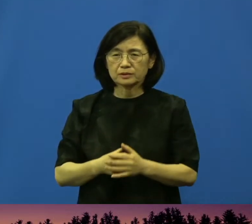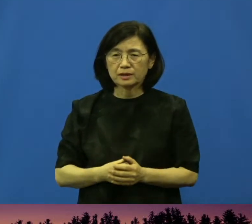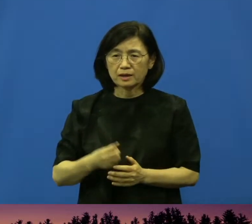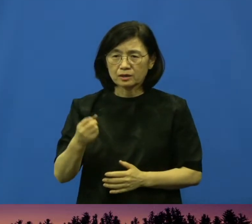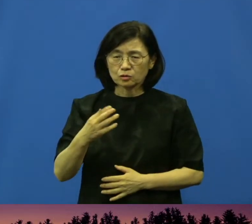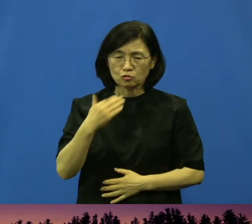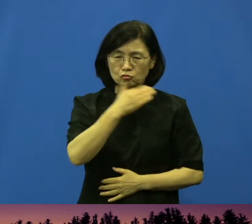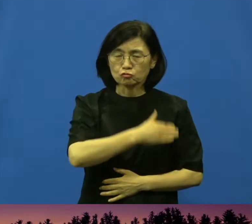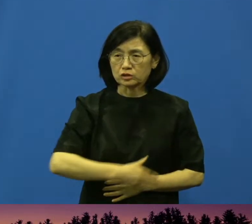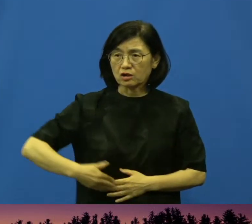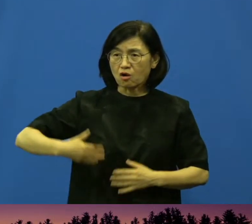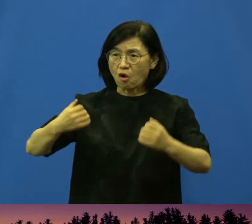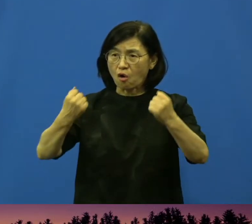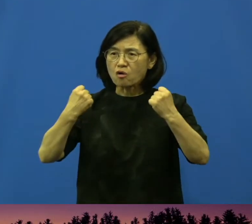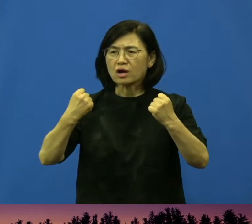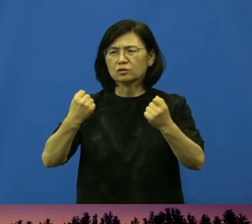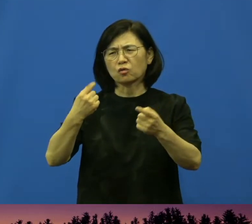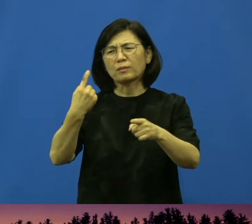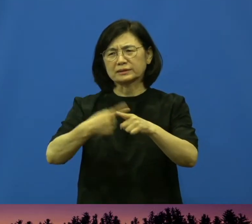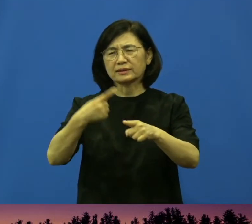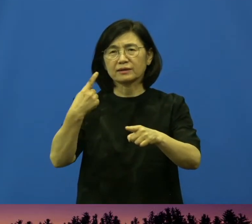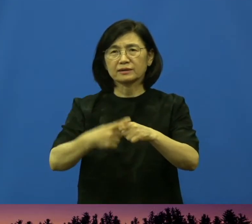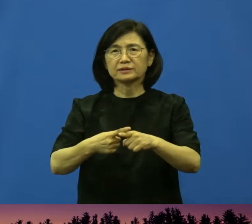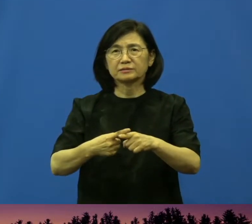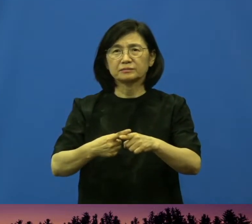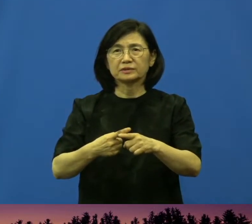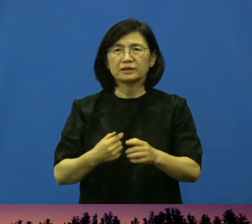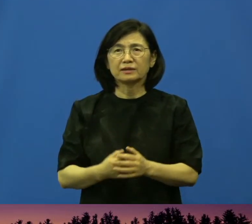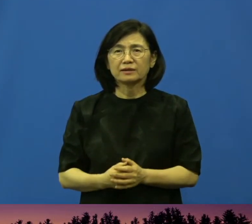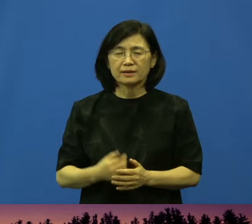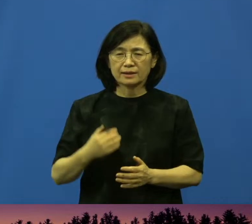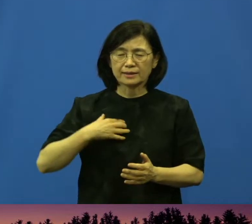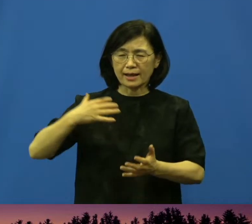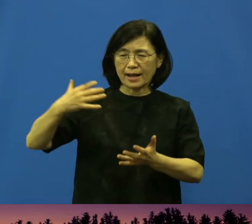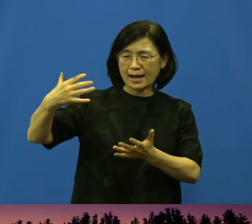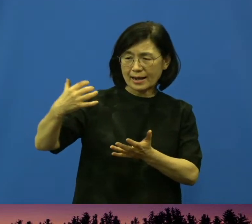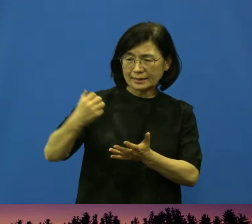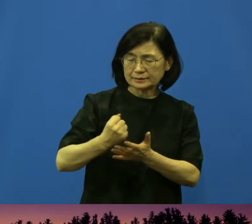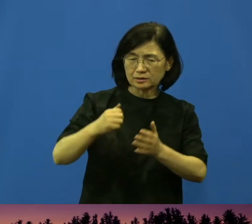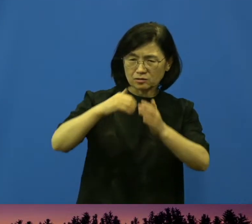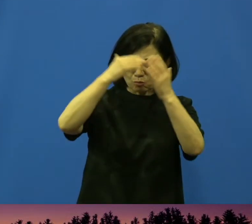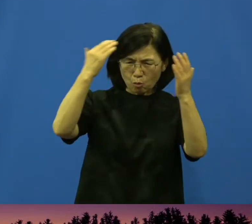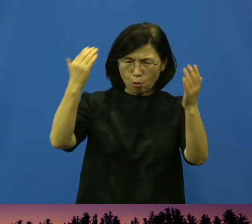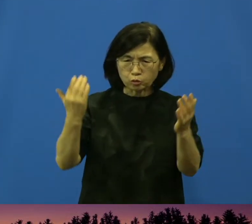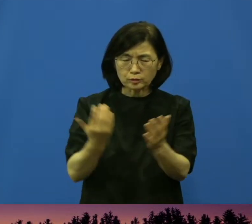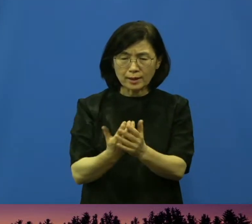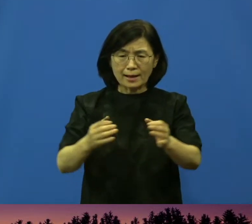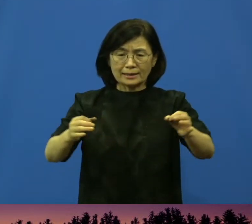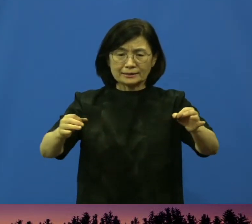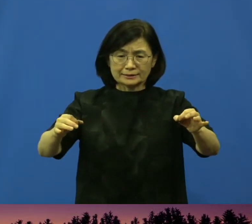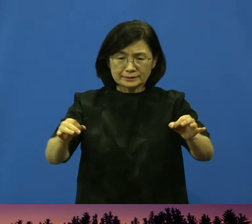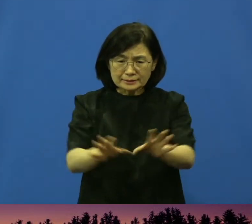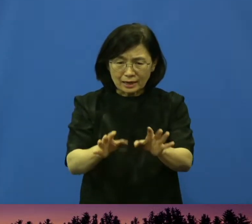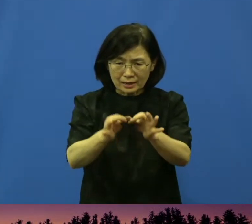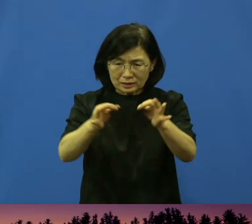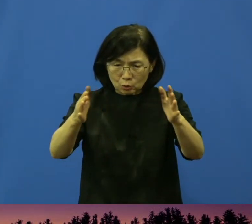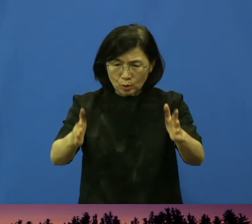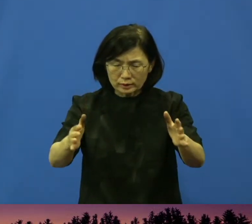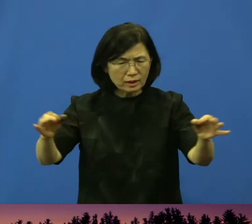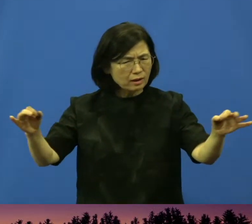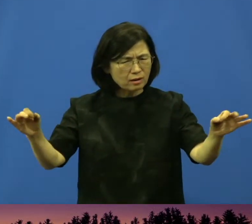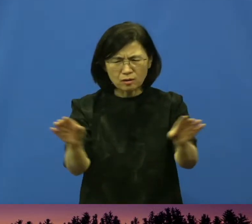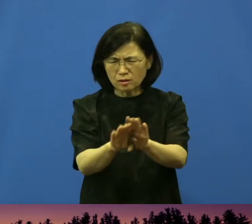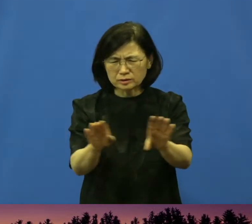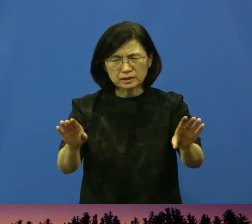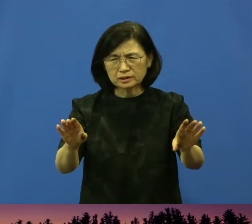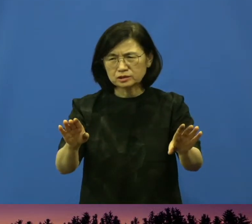우리가 가지고 있는 어떤 자원도 한순간에 사라질 수 있다는 거예요. 그게 우리의 존재예요. 자,